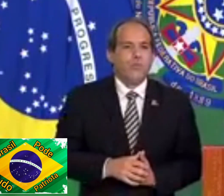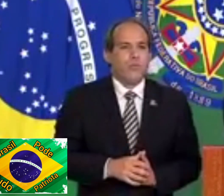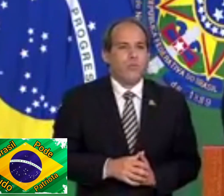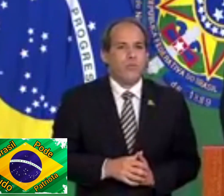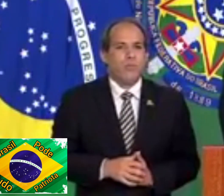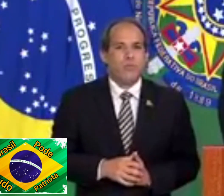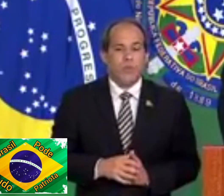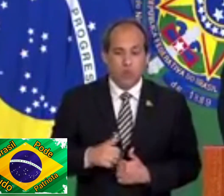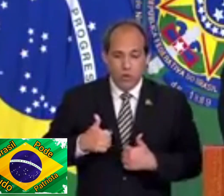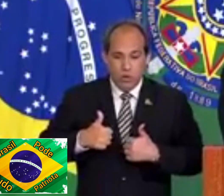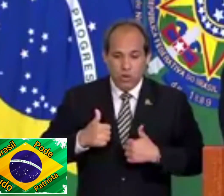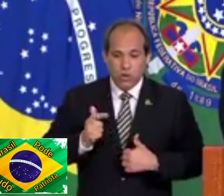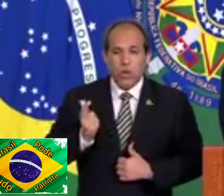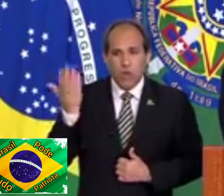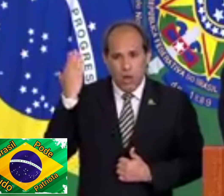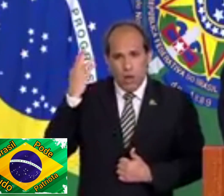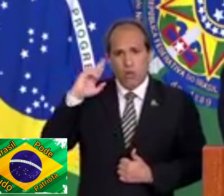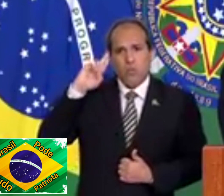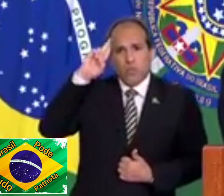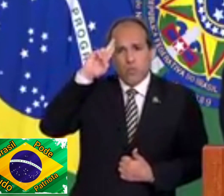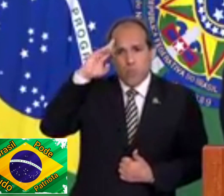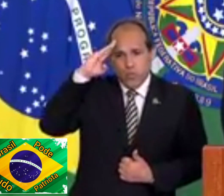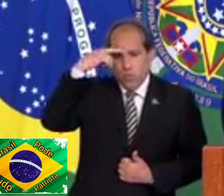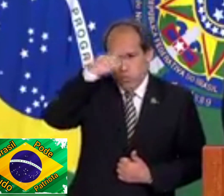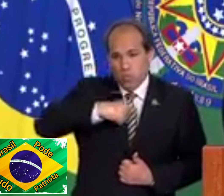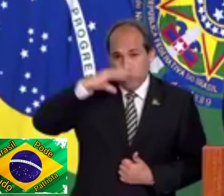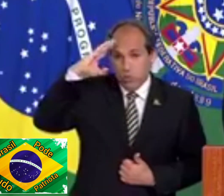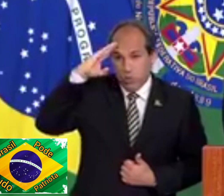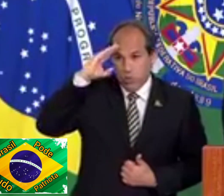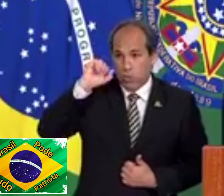Um soldado cai